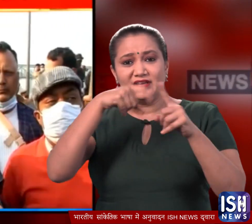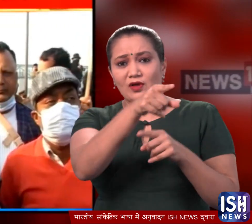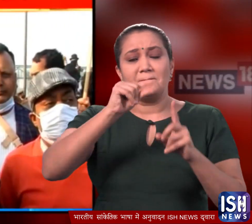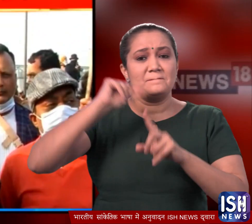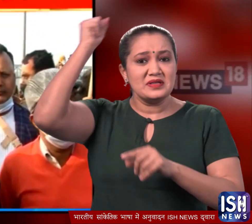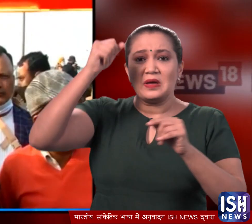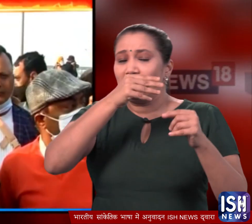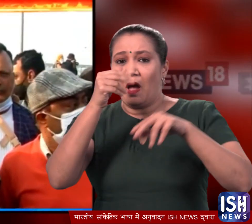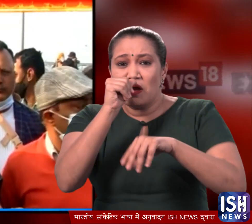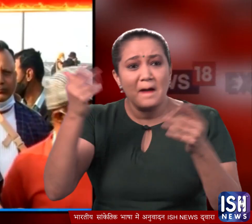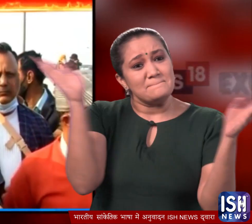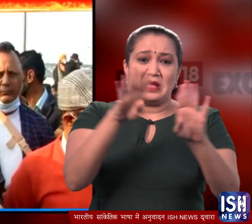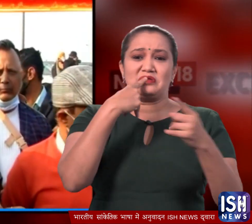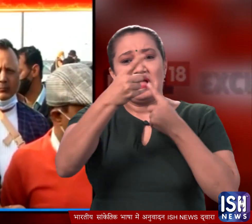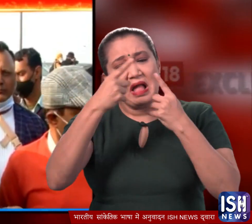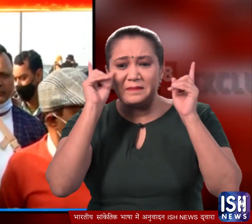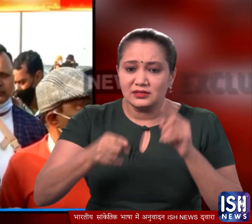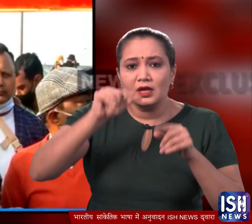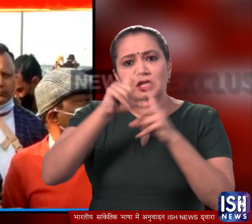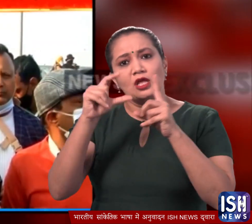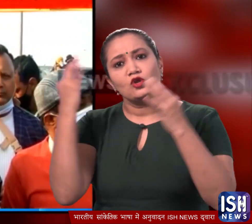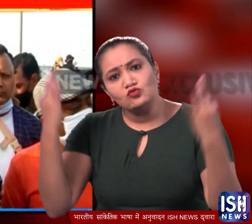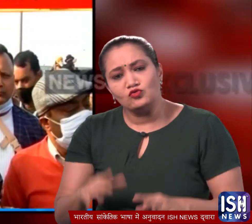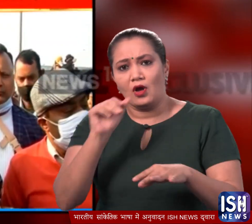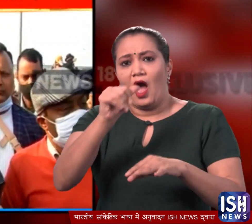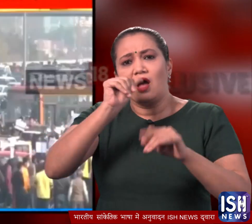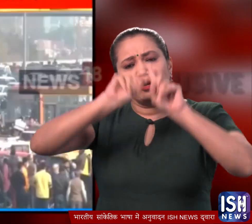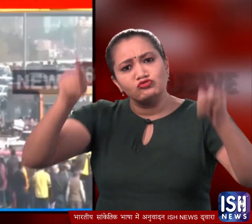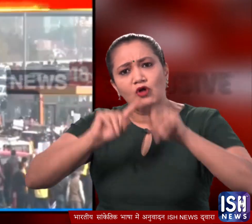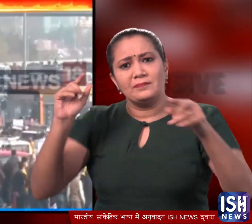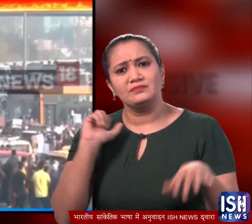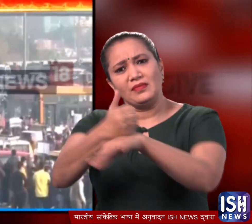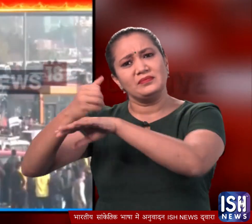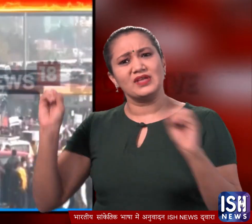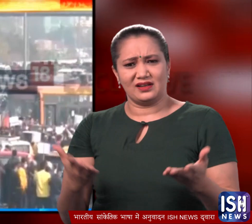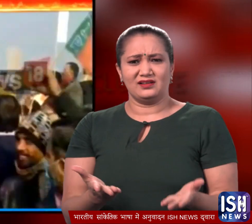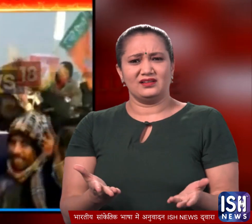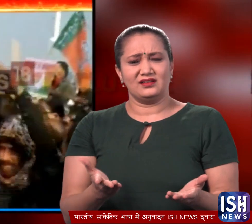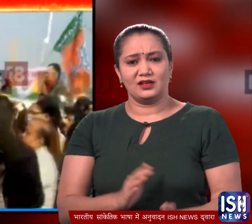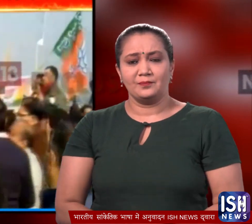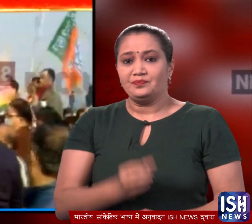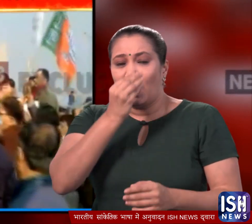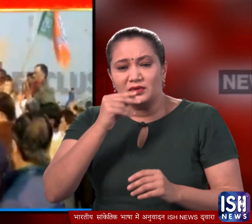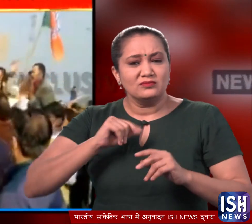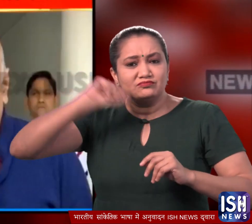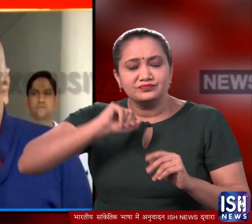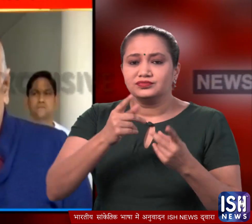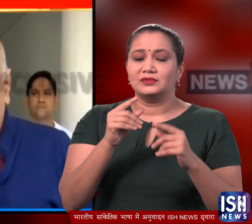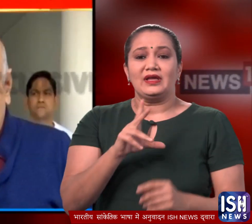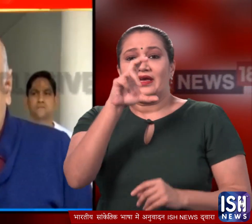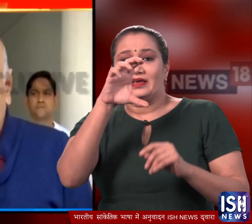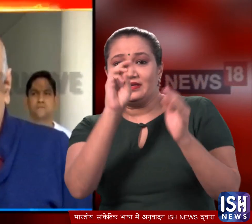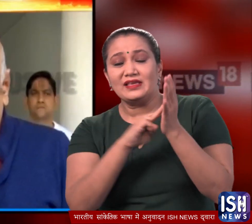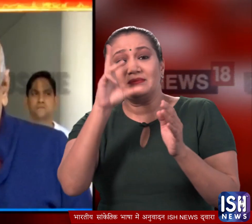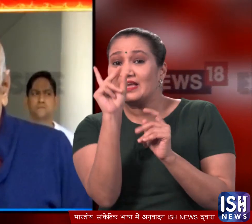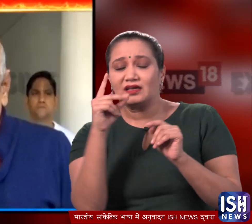में नशाबंदी की बात करते हैं और दिल्ली में हजारों की संख्या में शराब के ठेके खोल रहे हैं। लेकिन बीजेपी के विरोध को दिल्ली के उप मुख्यमंत्री ने गलत